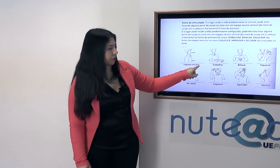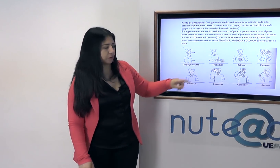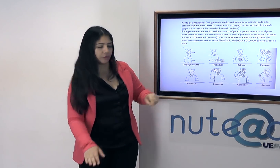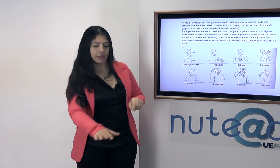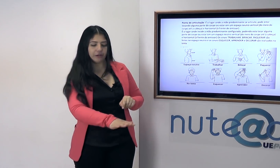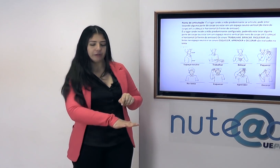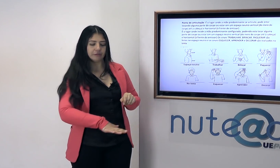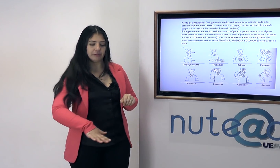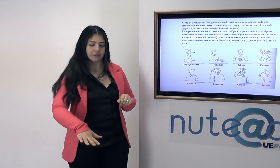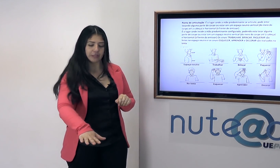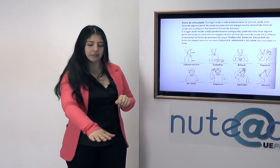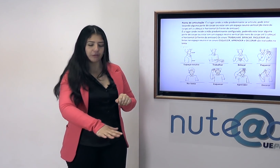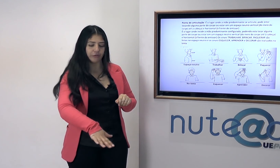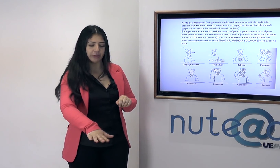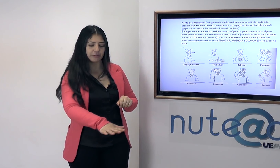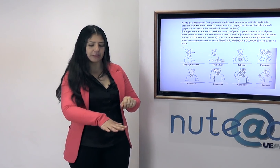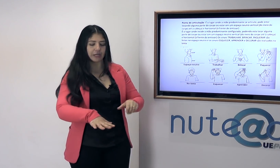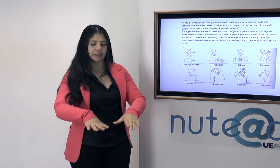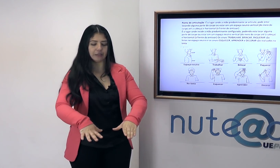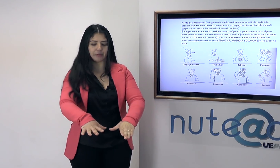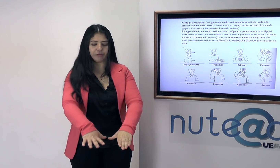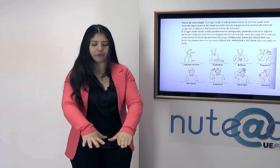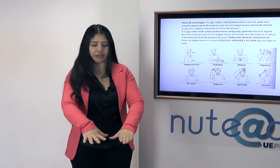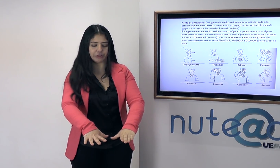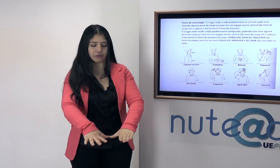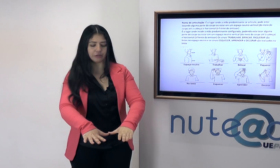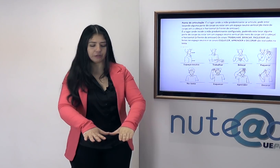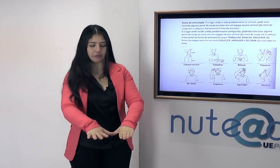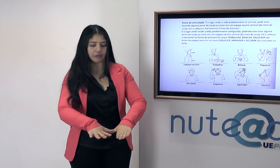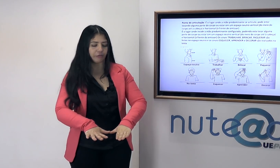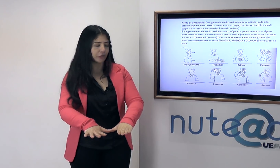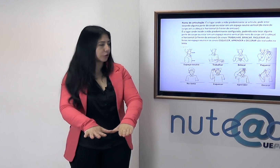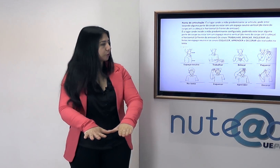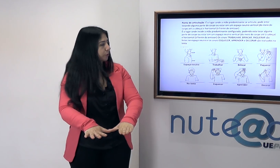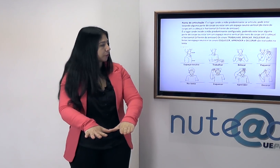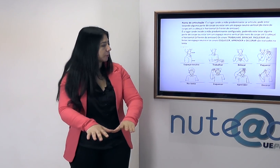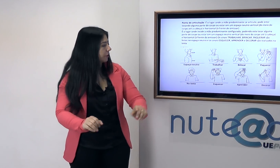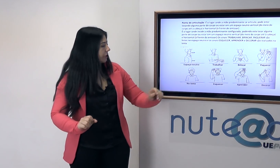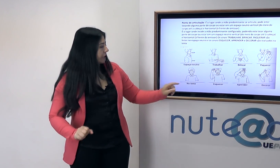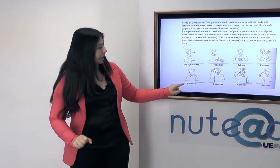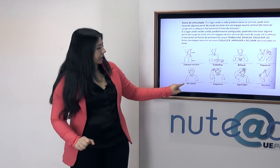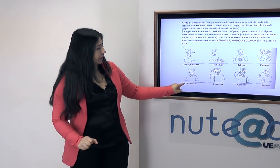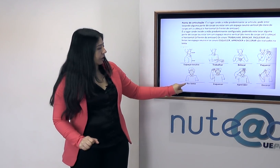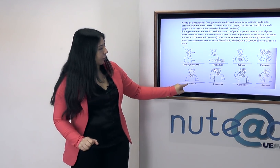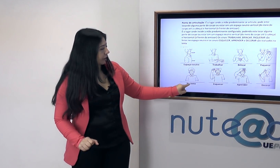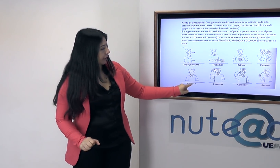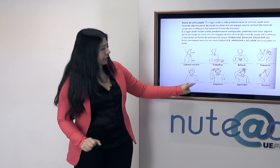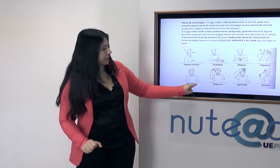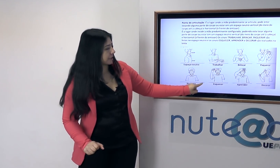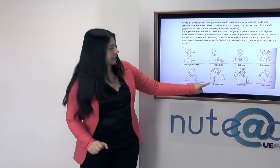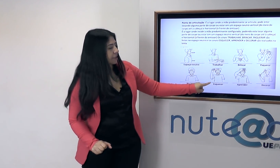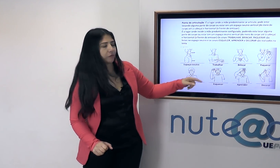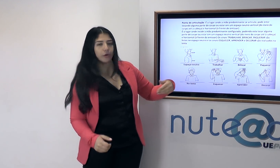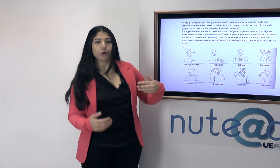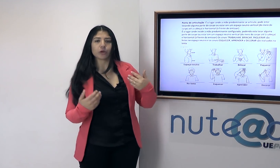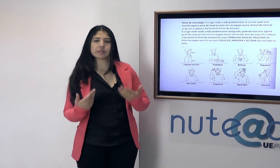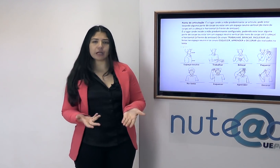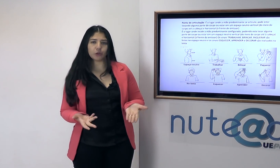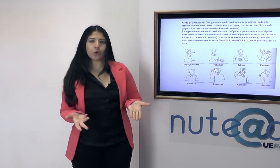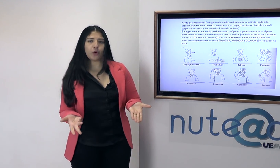neutro, são feitos aqui na minha frente, na frente do corpo. E agora tem aqueles sinais que vão encostar no